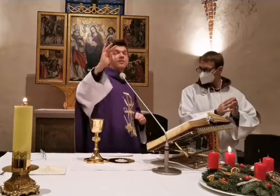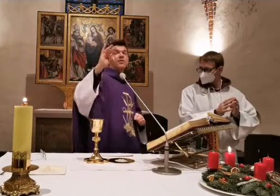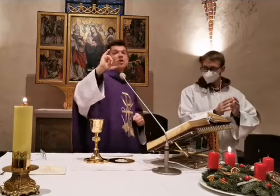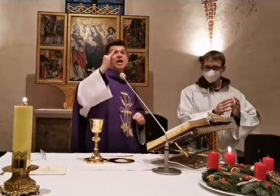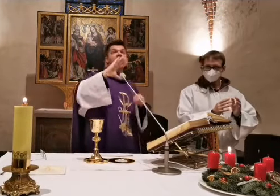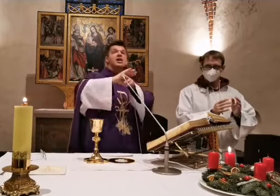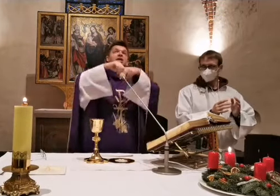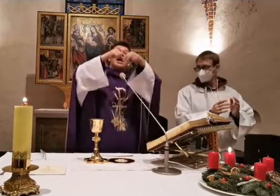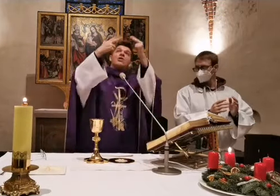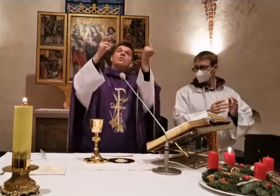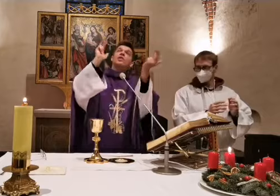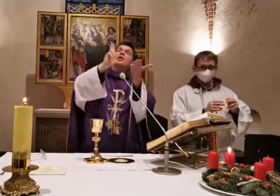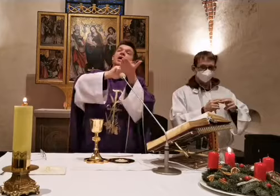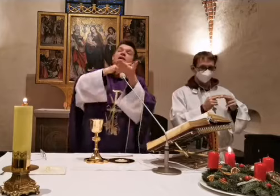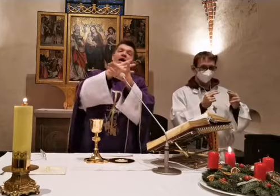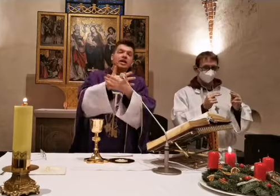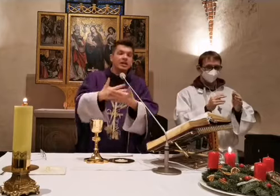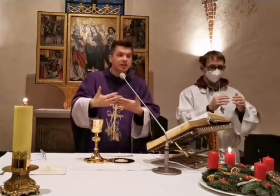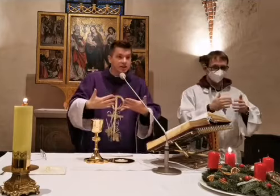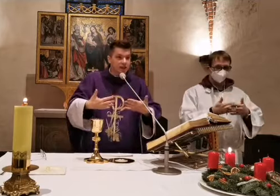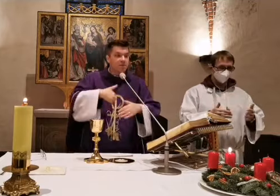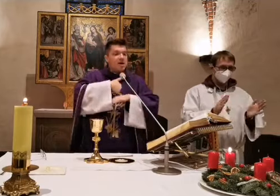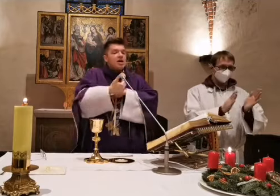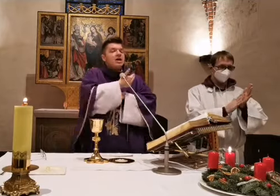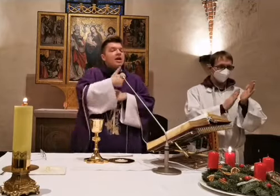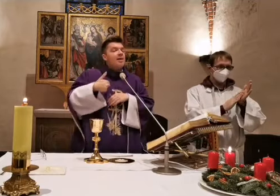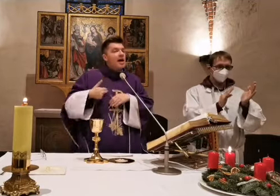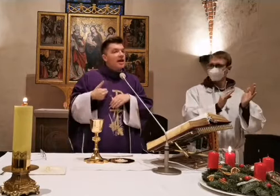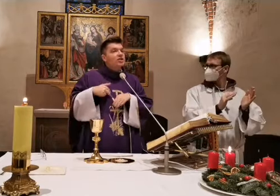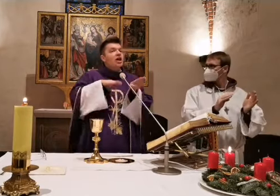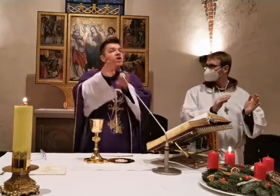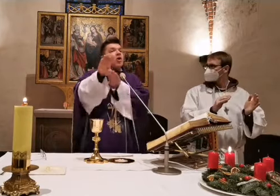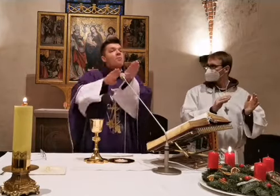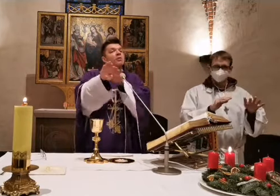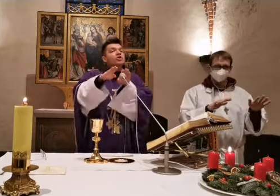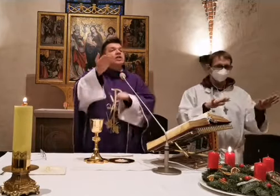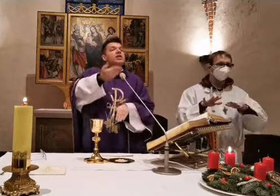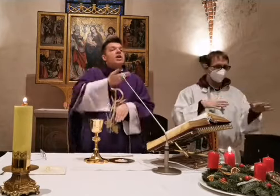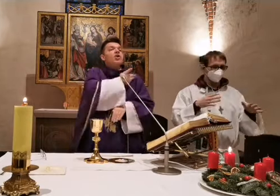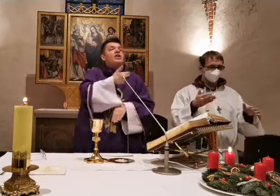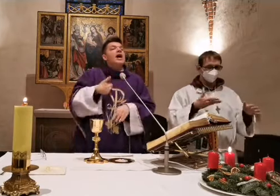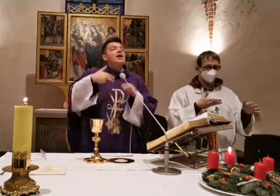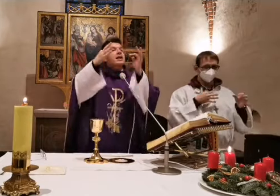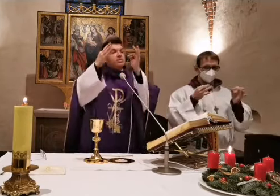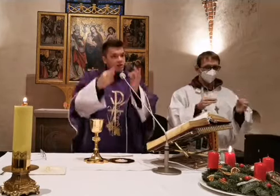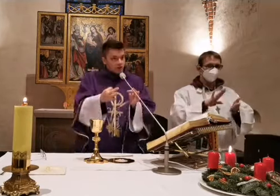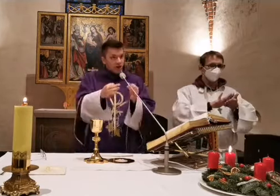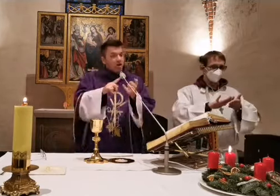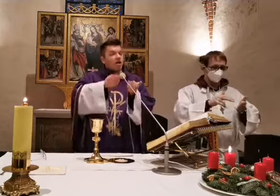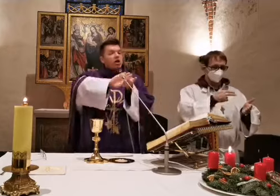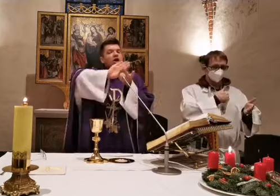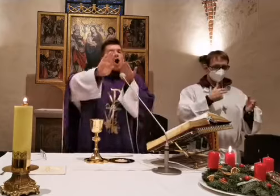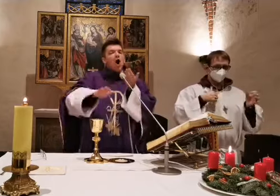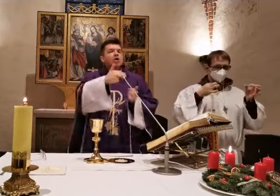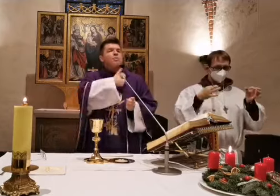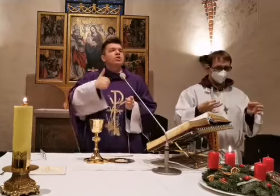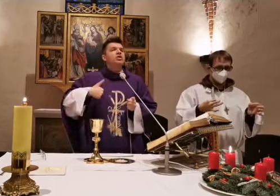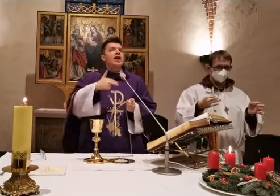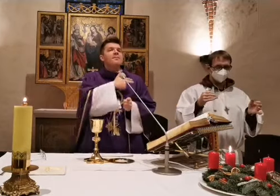wola Twoja, jako w niebie, tak i na ziemi. Chleba naszego powszedniego daj nam dzisiaj